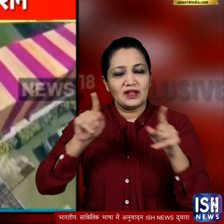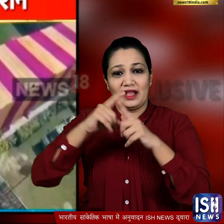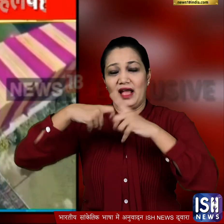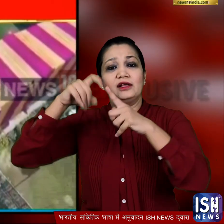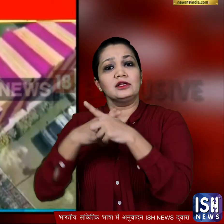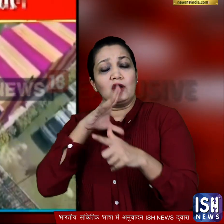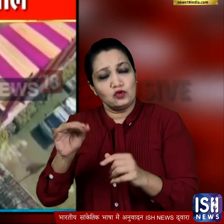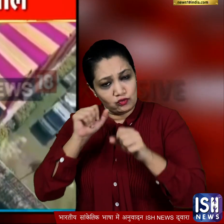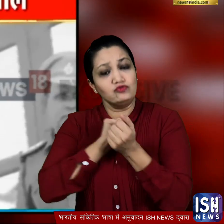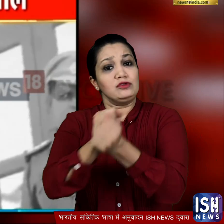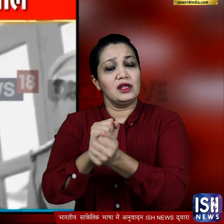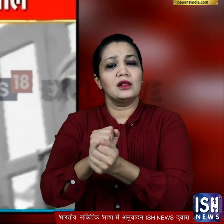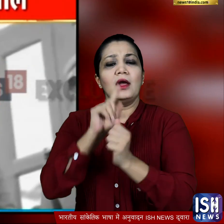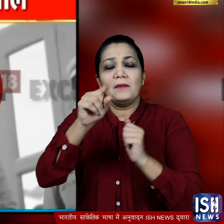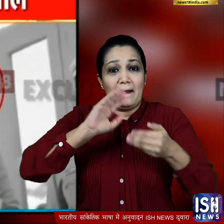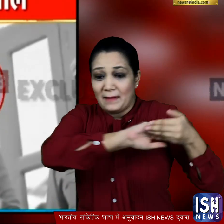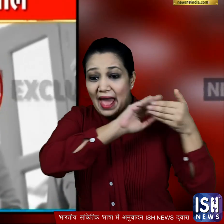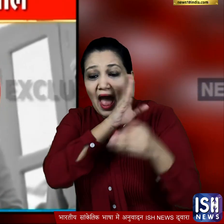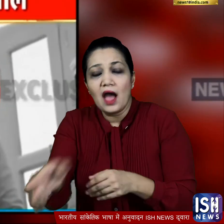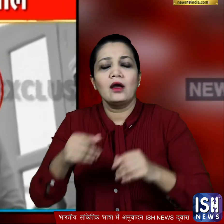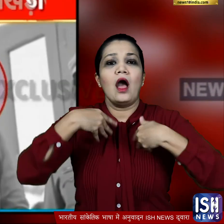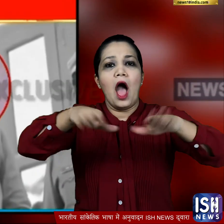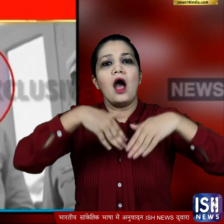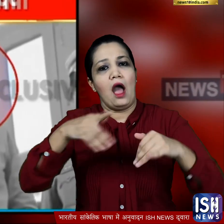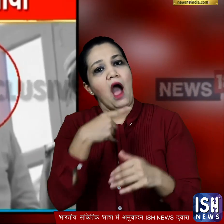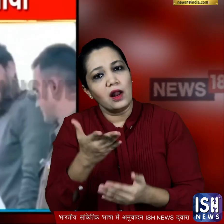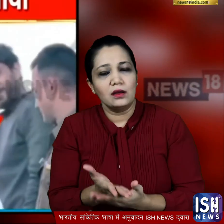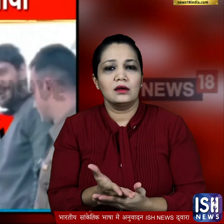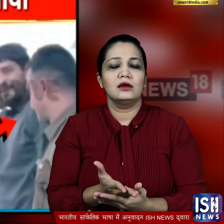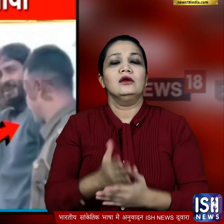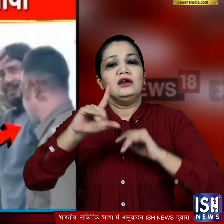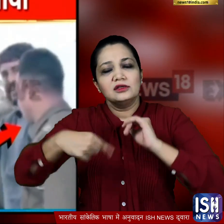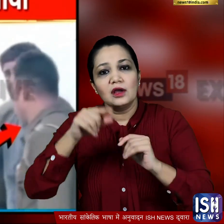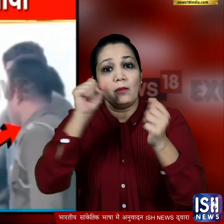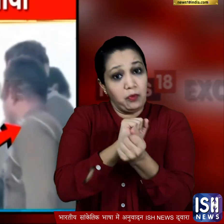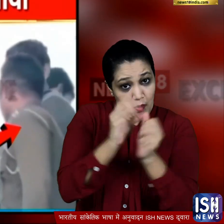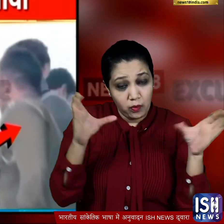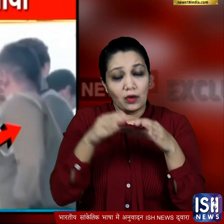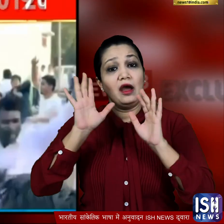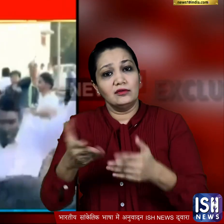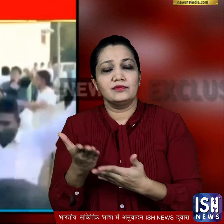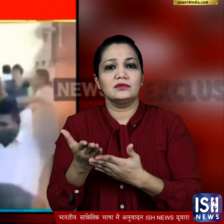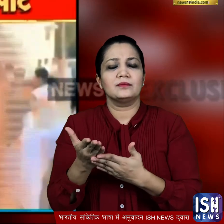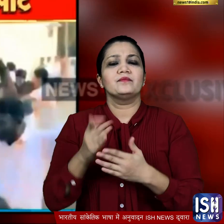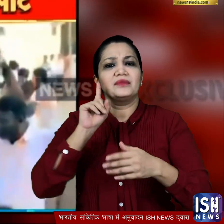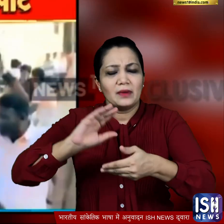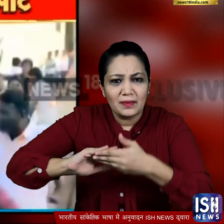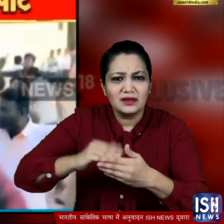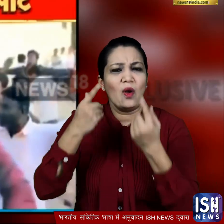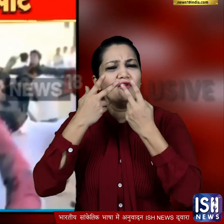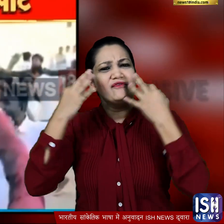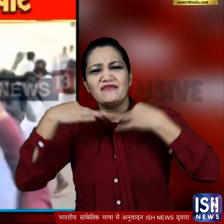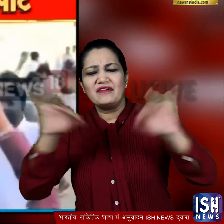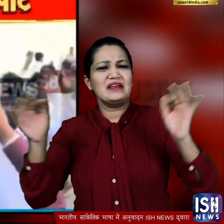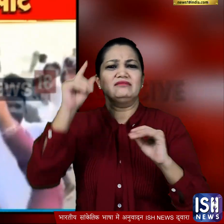वक्त काला जठेड़ी जेल में था और शादी में शामिल होने के लिए पैरोल पर बाहर आया था। उसके साथ वीडियो में पुलिस वाले भी दिखे, लेकिन इसके बावजूद शादी